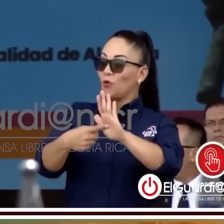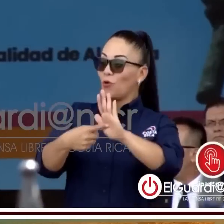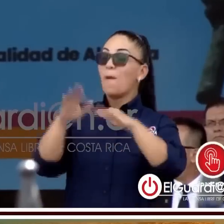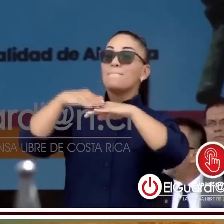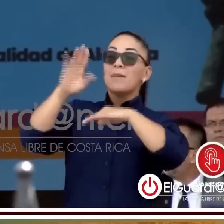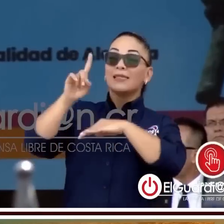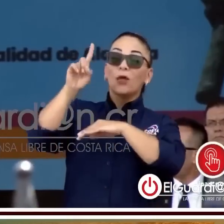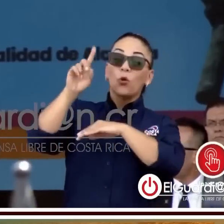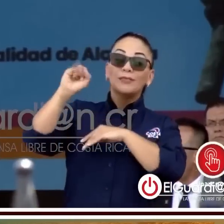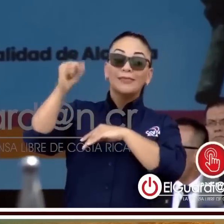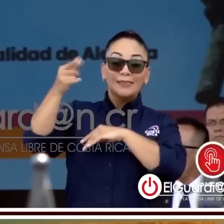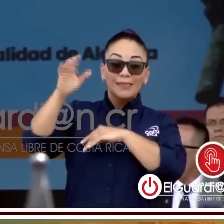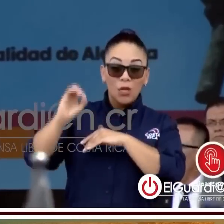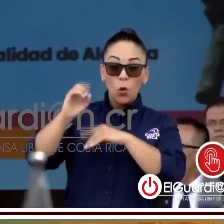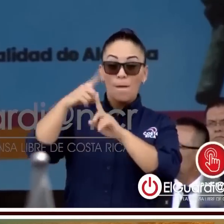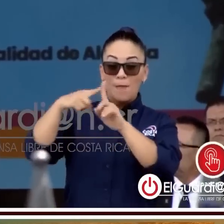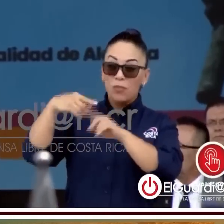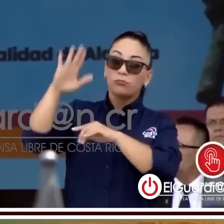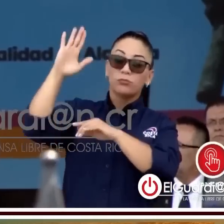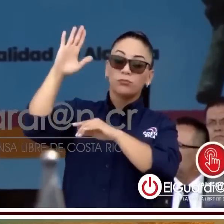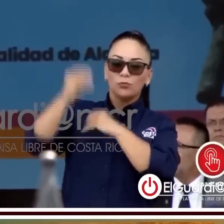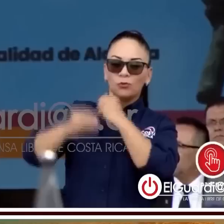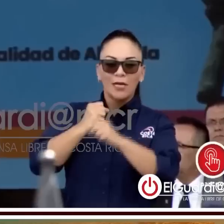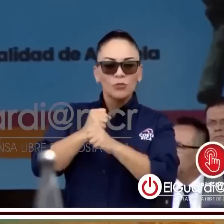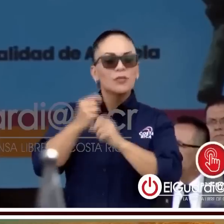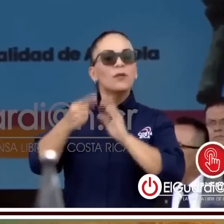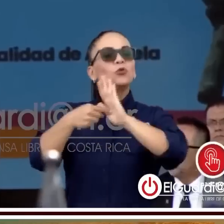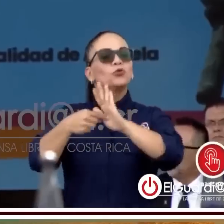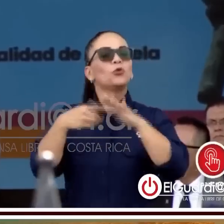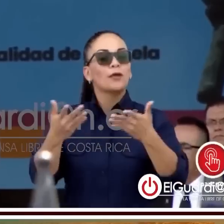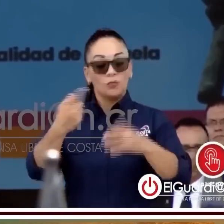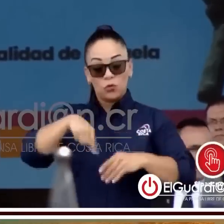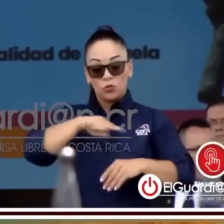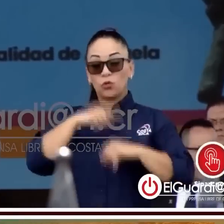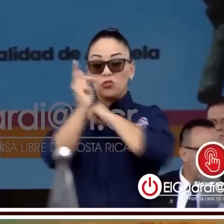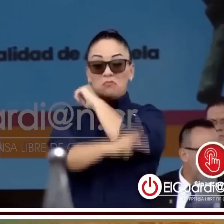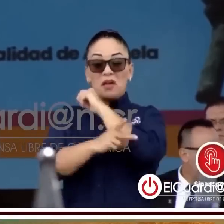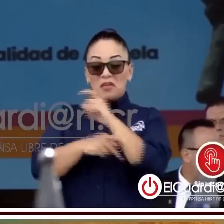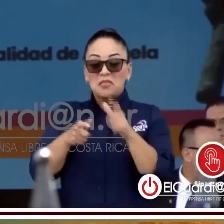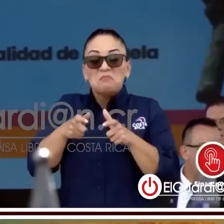y medio que no somos un país pequeño.